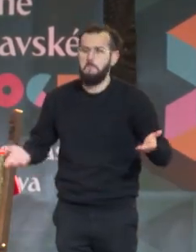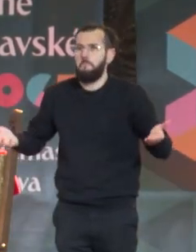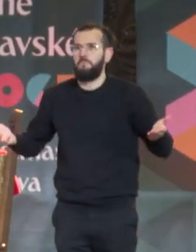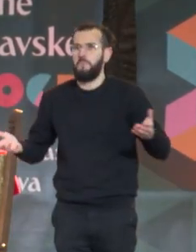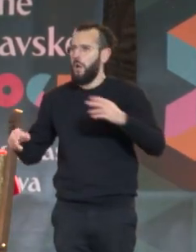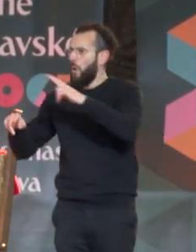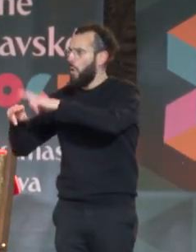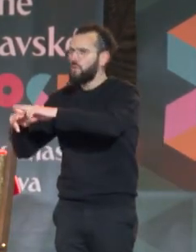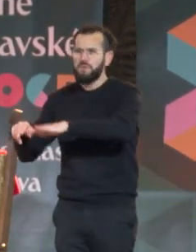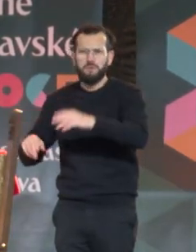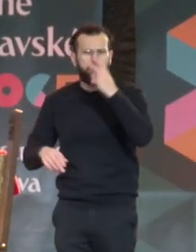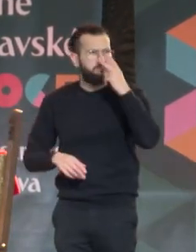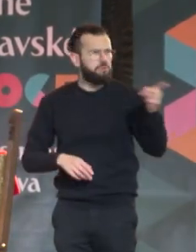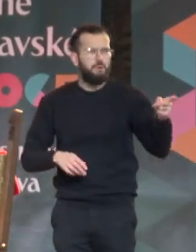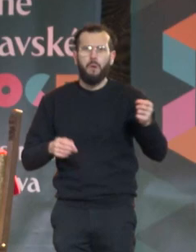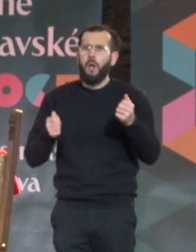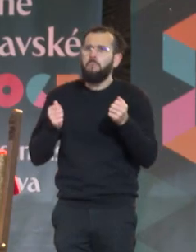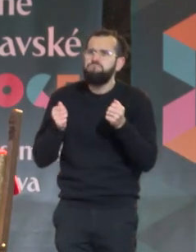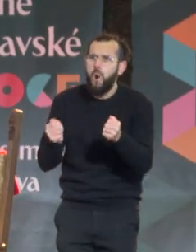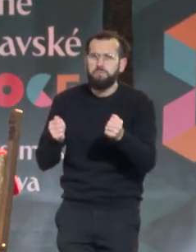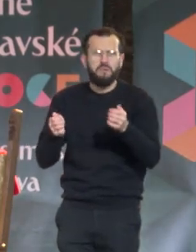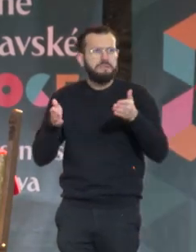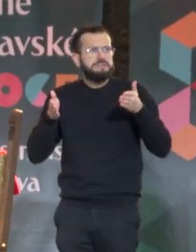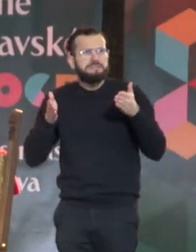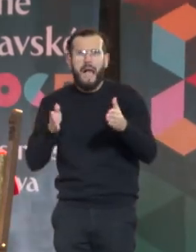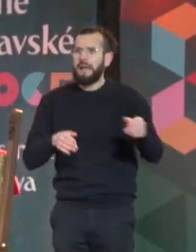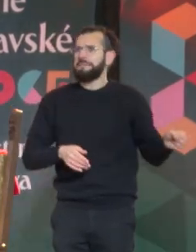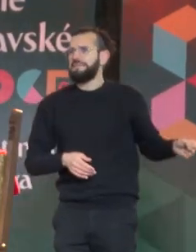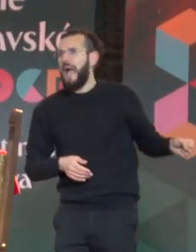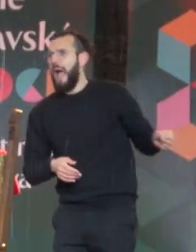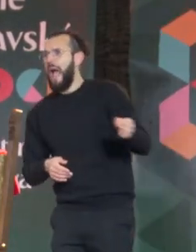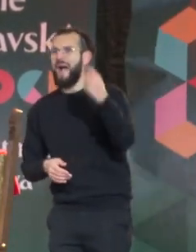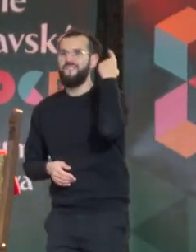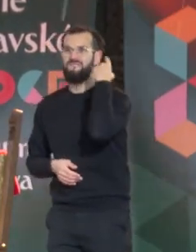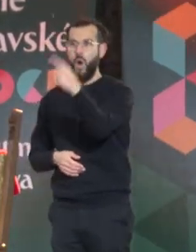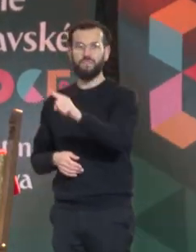deti vybehnú ráno von s bobami a sánkami. Z každého domu okolo.